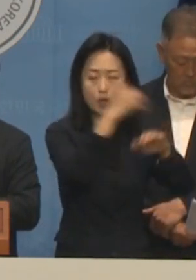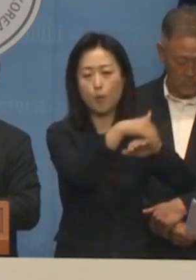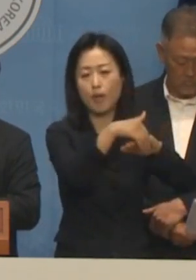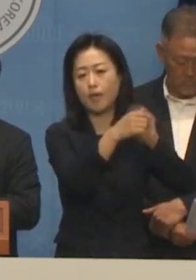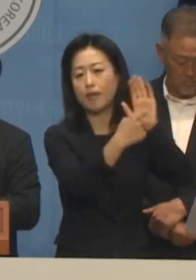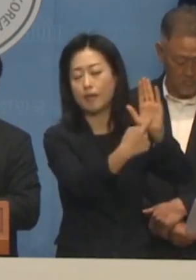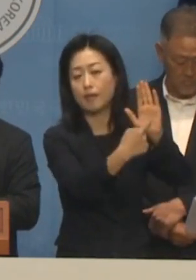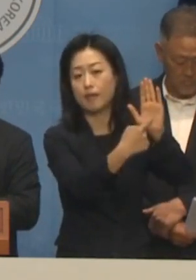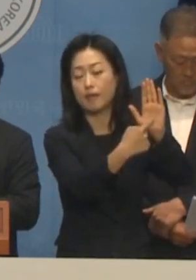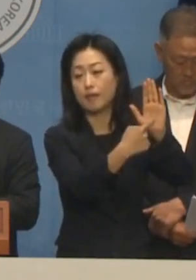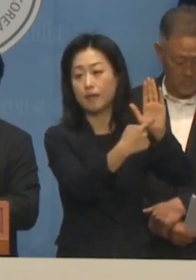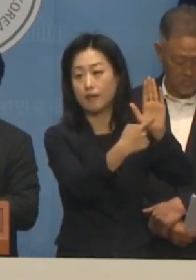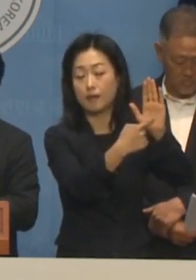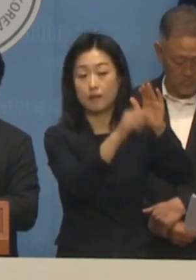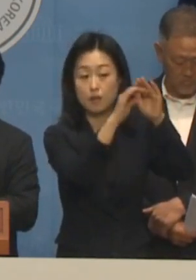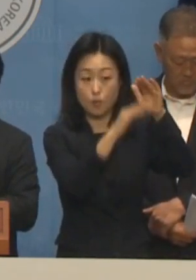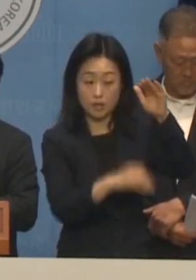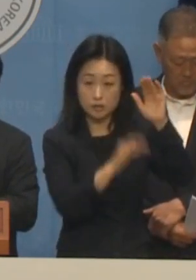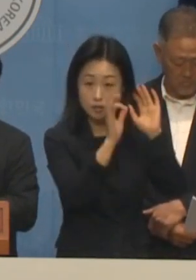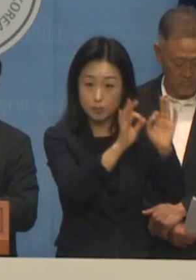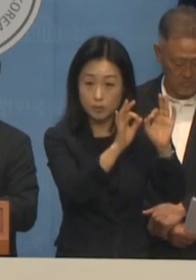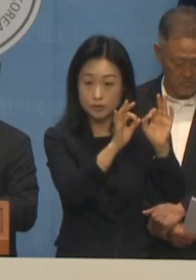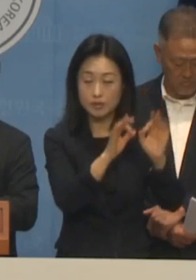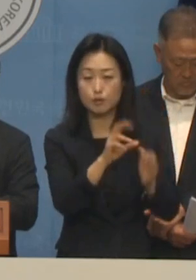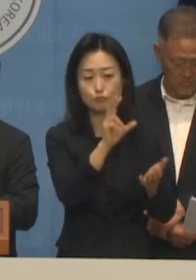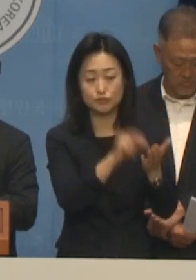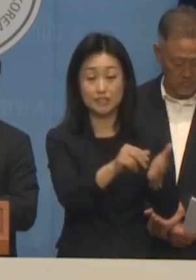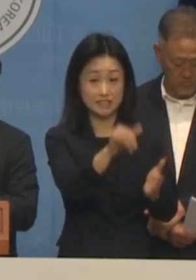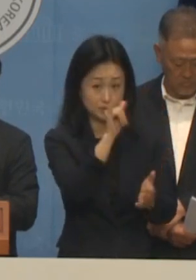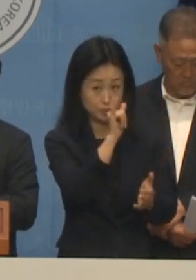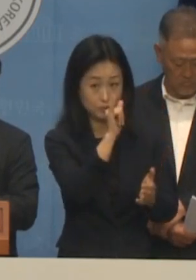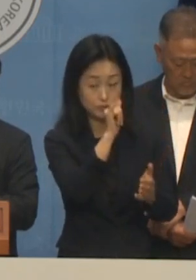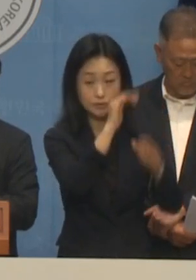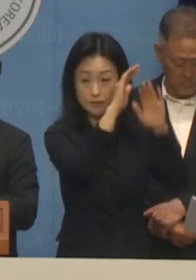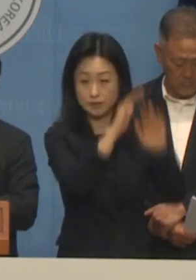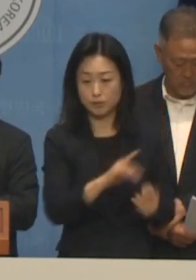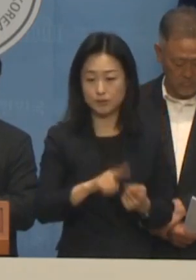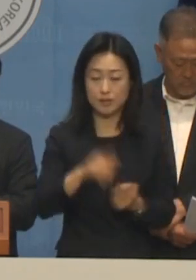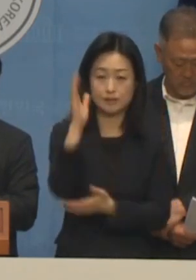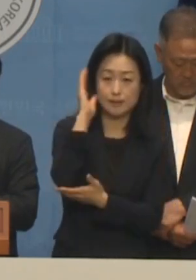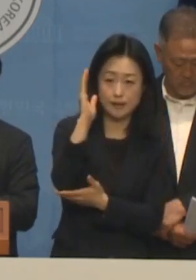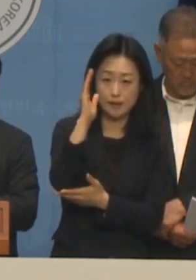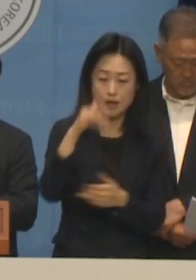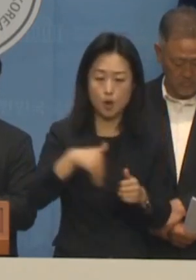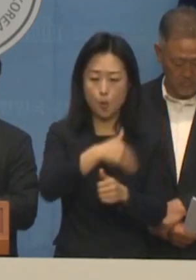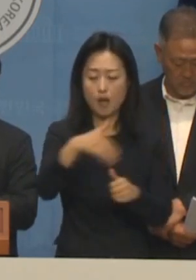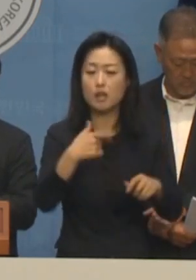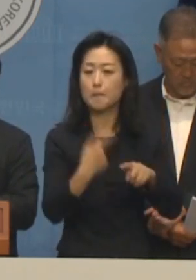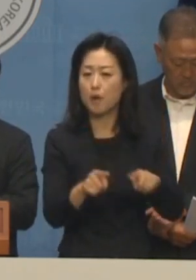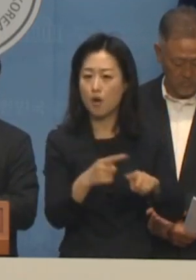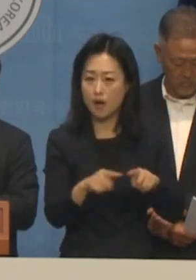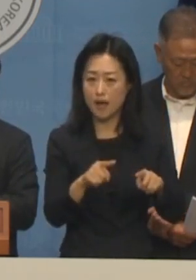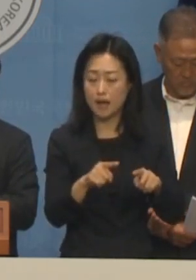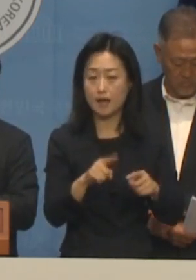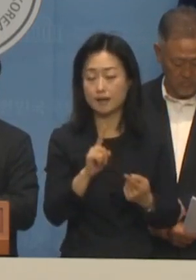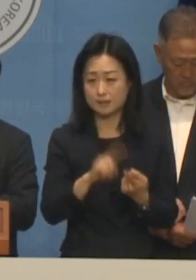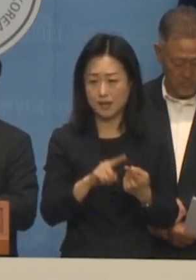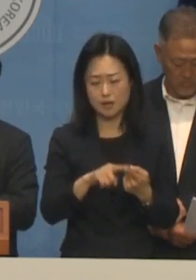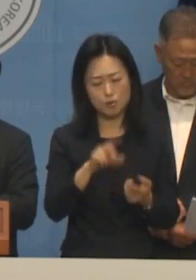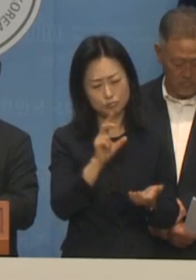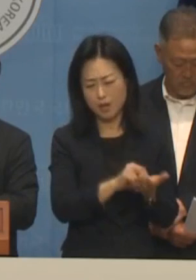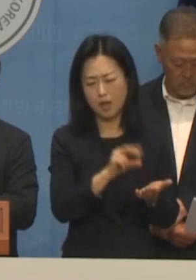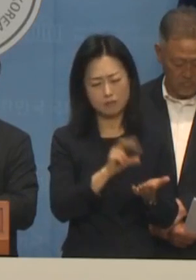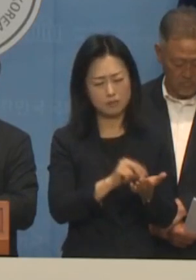있습니다. 그 과정에서 이제 절차적인 하자 문제라든지 그리고 전략 환경 영향 평가 진행 과정에서도 여러